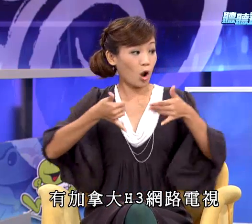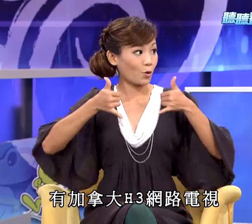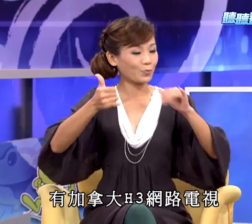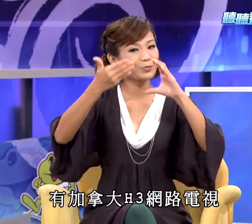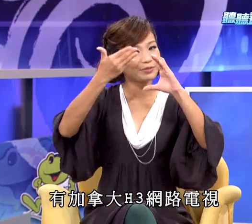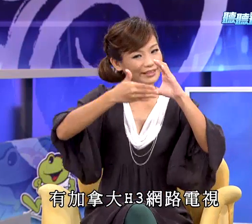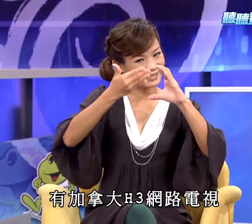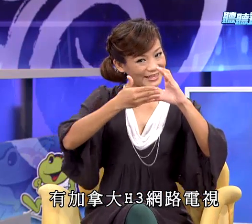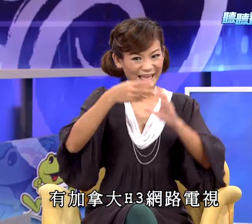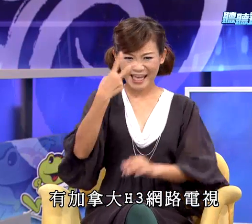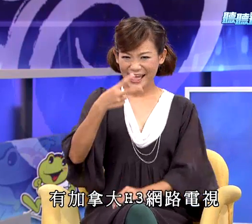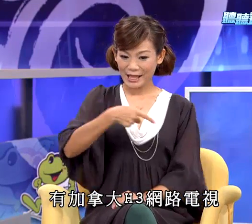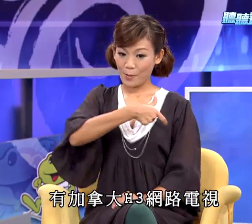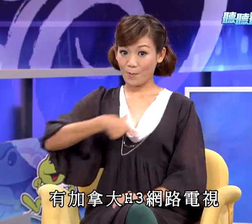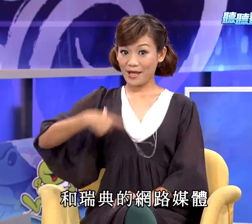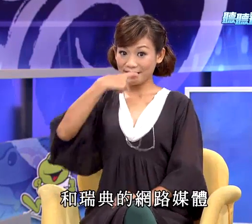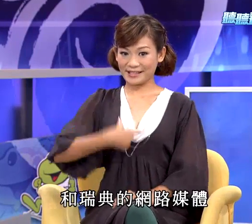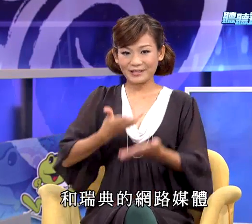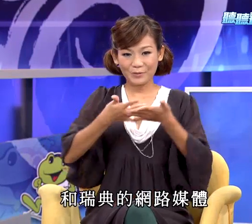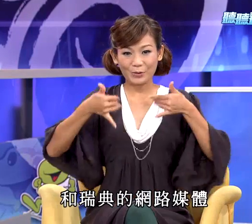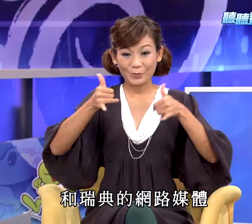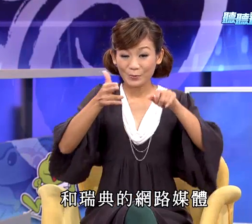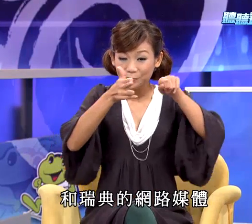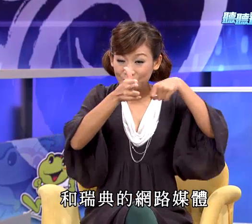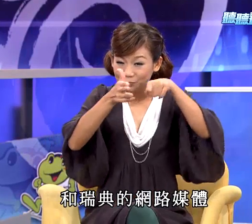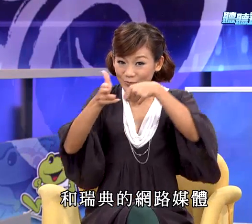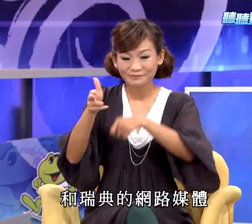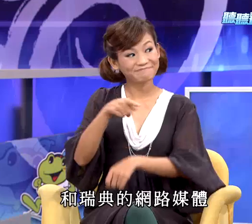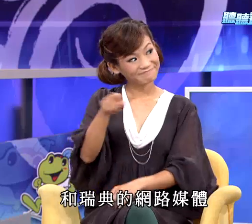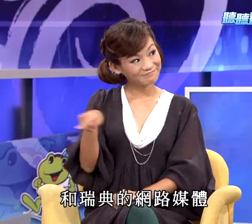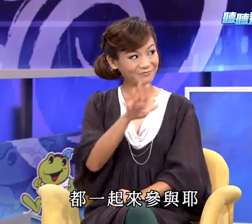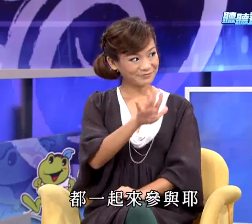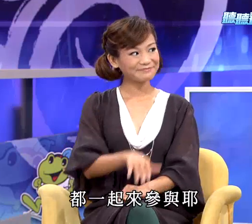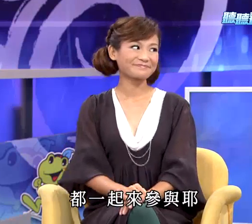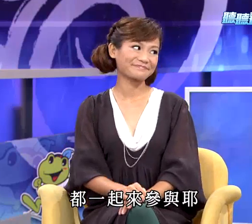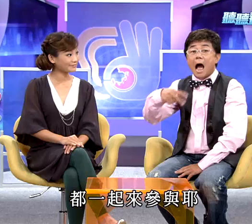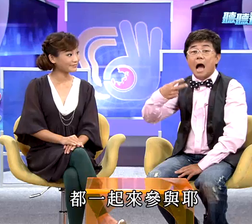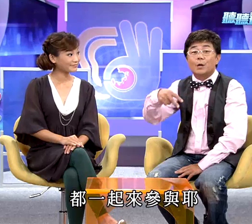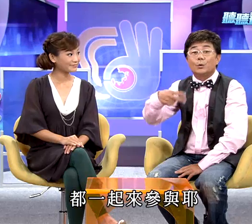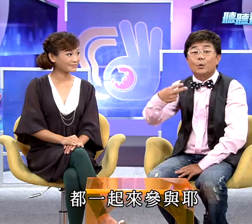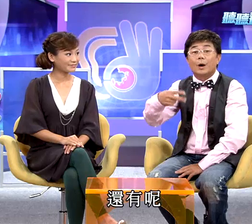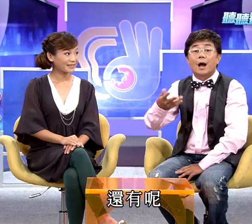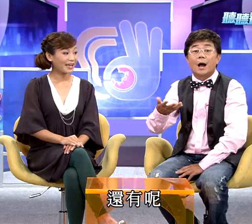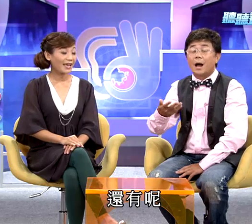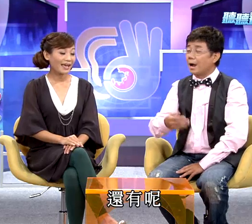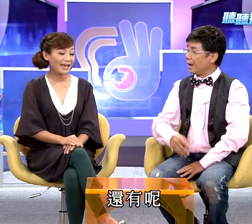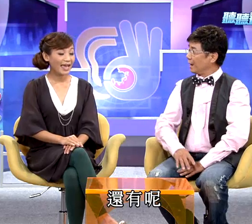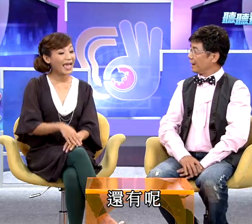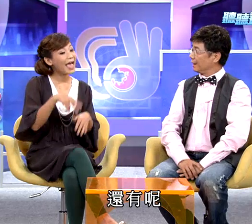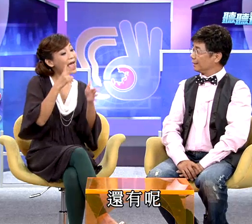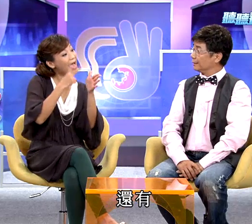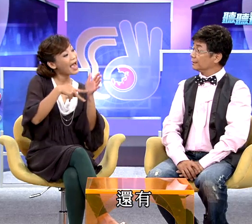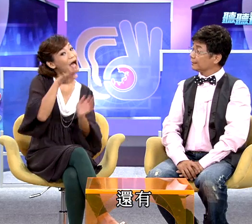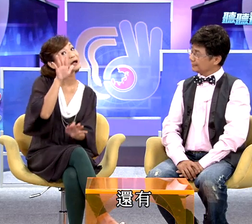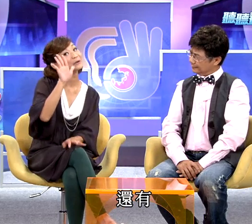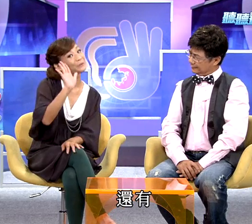H3 网络电视和瑞典的网络媒体都一起来参与。 还有呢？ 还